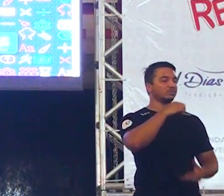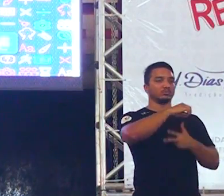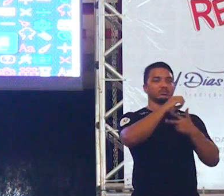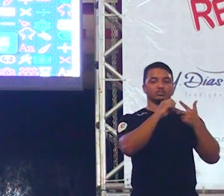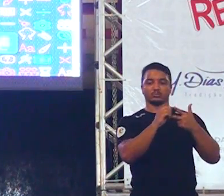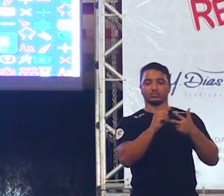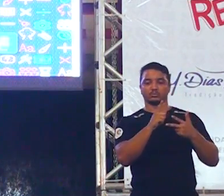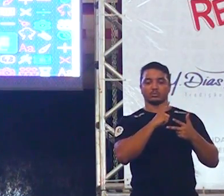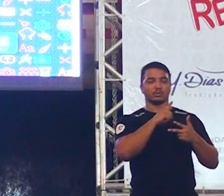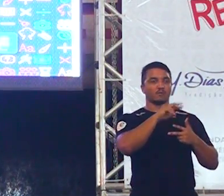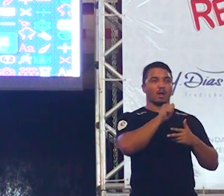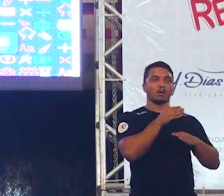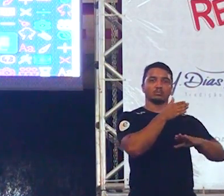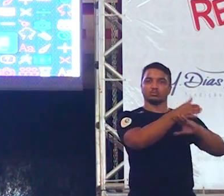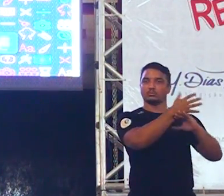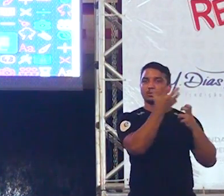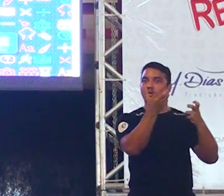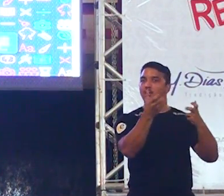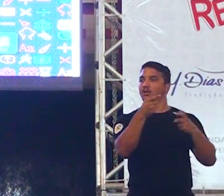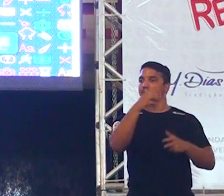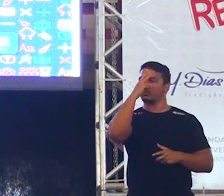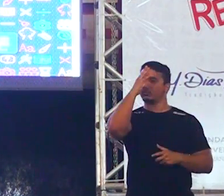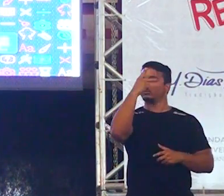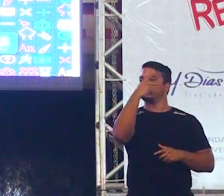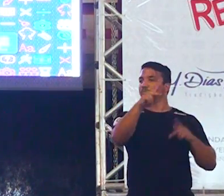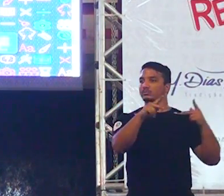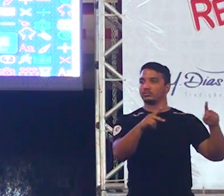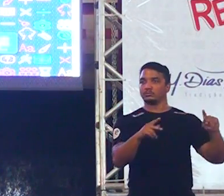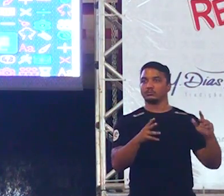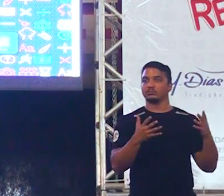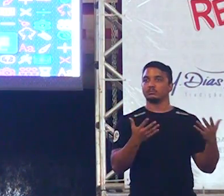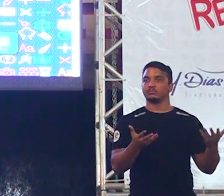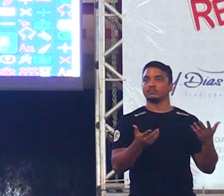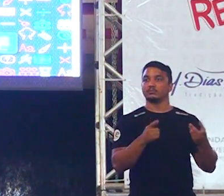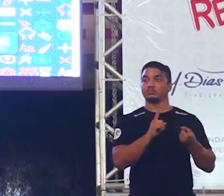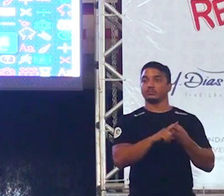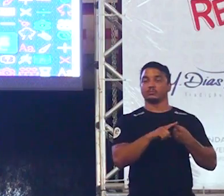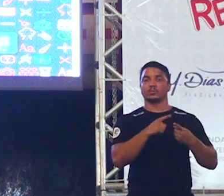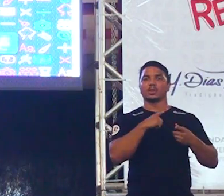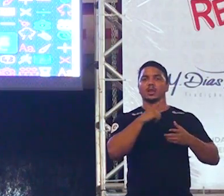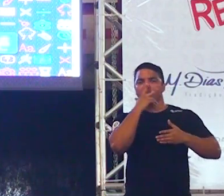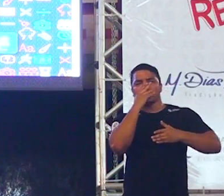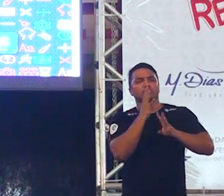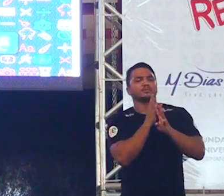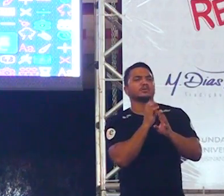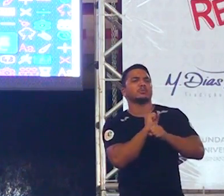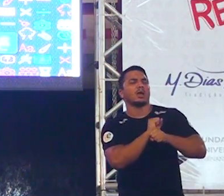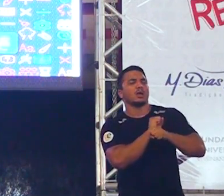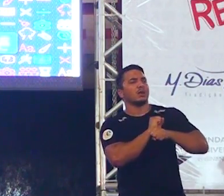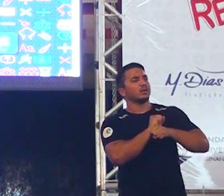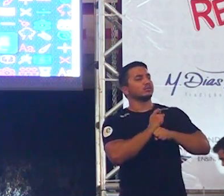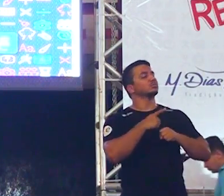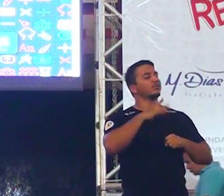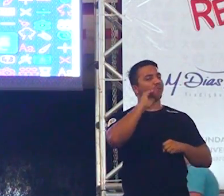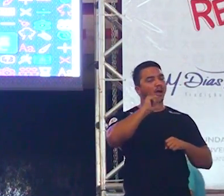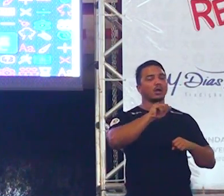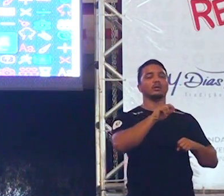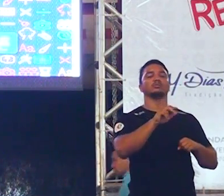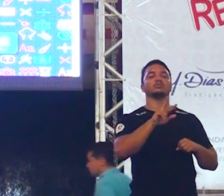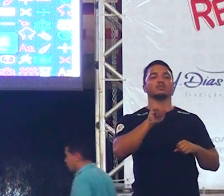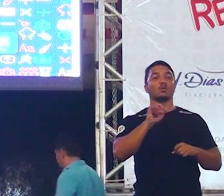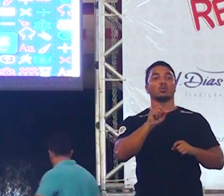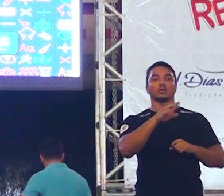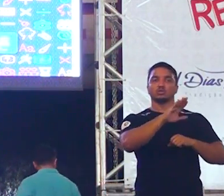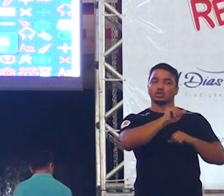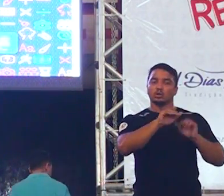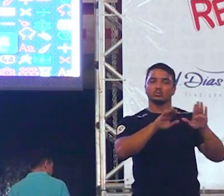que pretende vir a enfrentar. E que os que estão ainda na fila de espera aí, vão sendo chamados